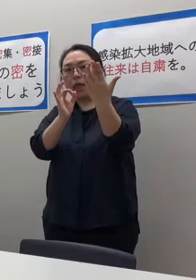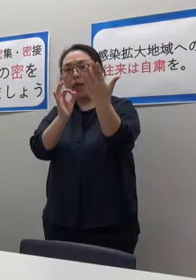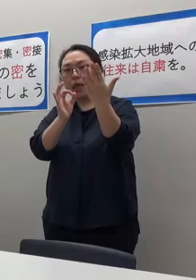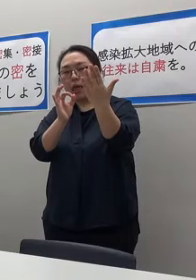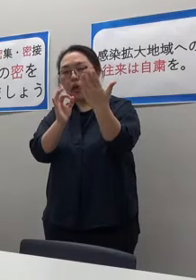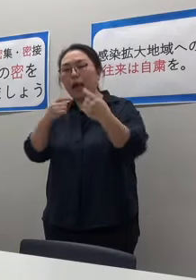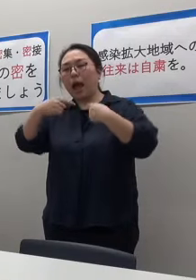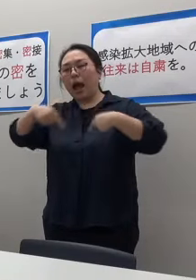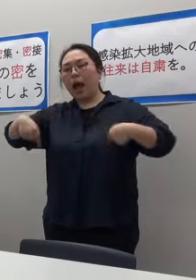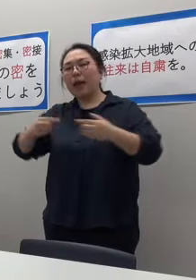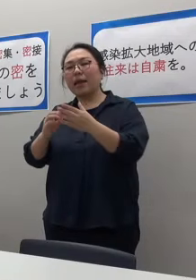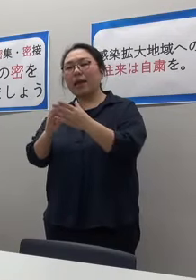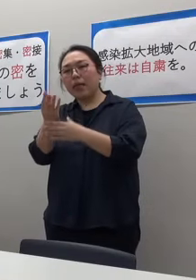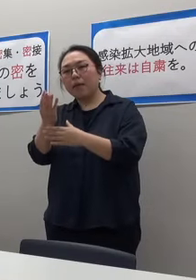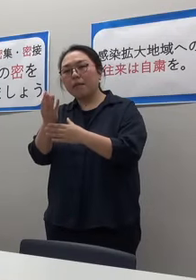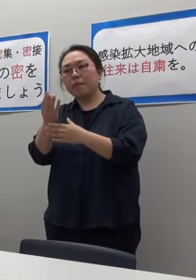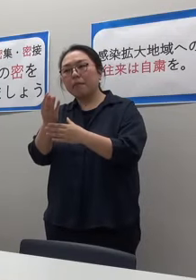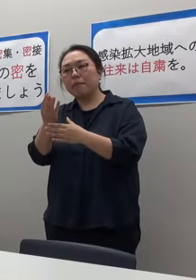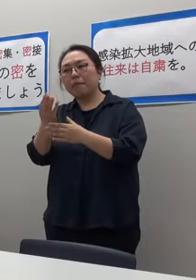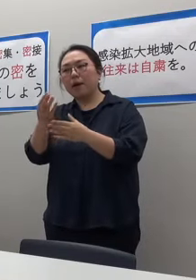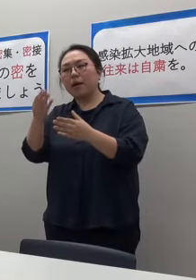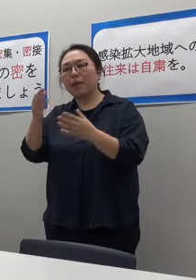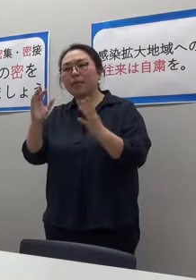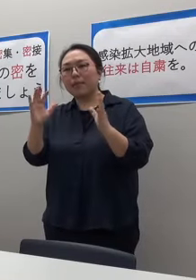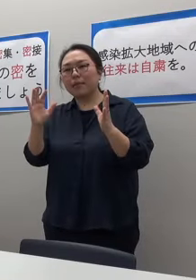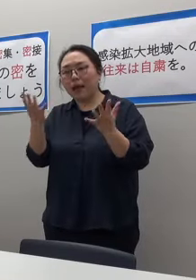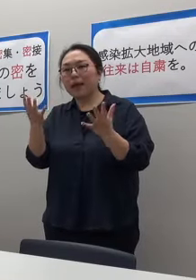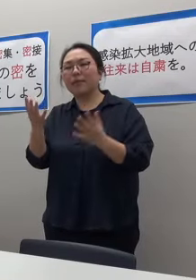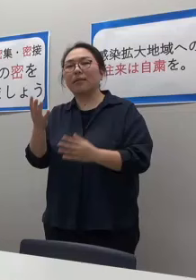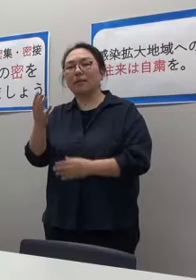見られるということは聞いておりません。